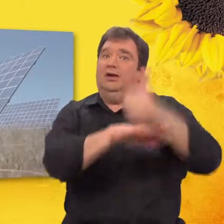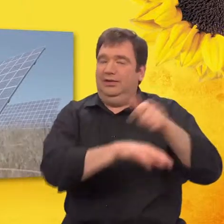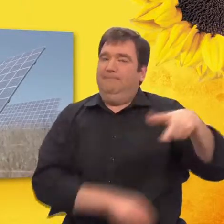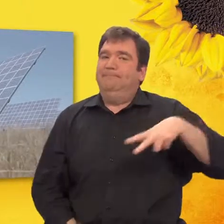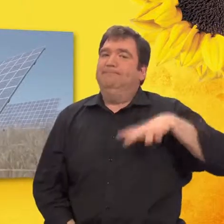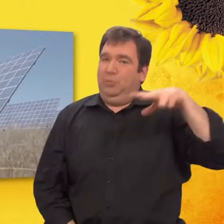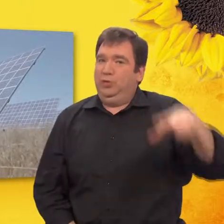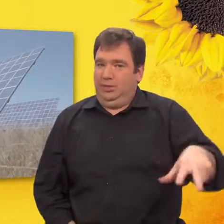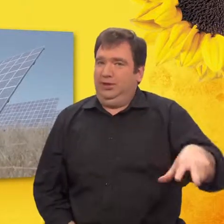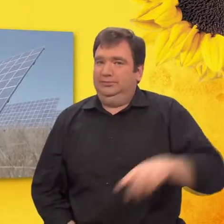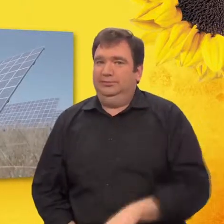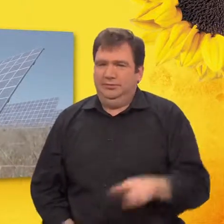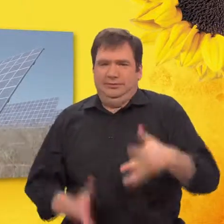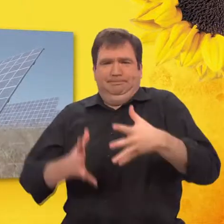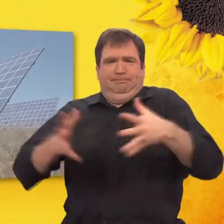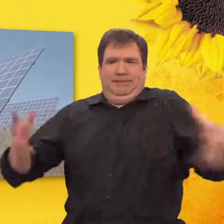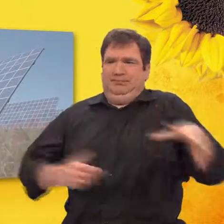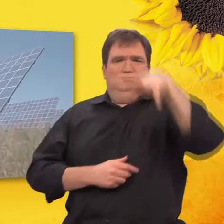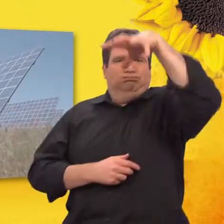the biggest solar power plant in the world.